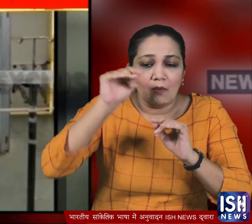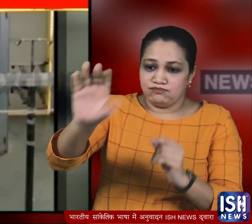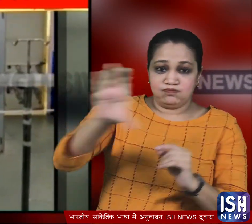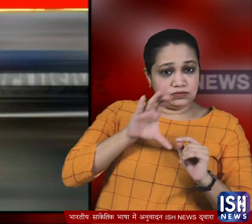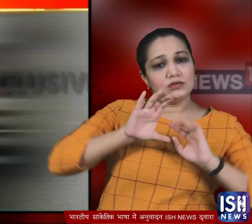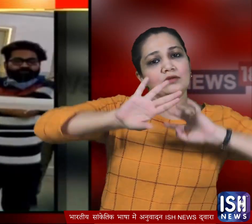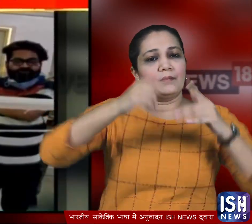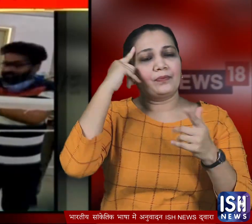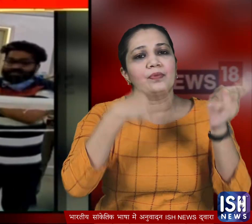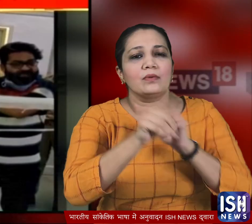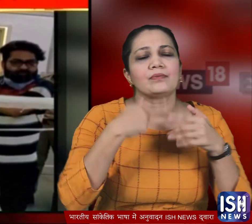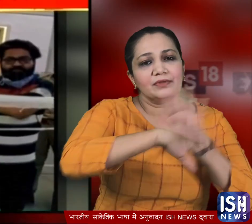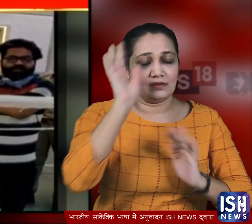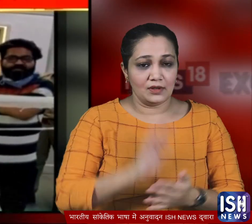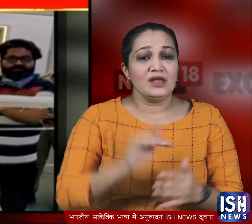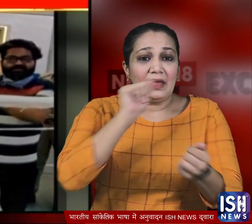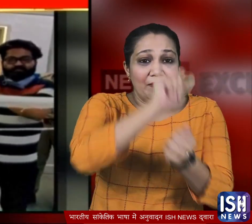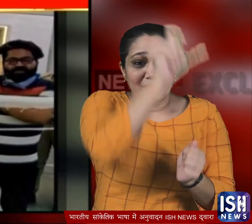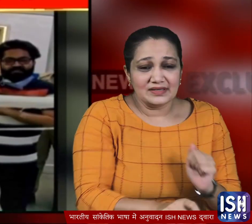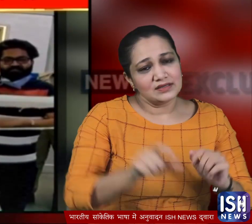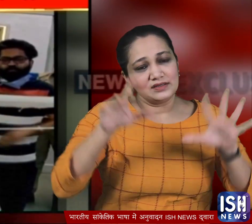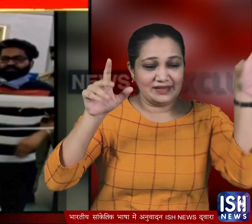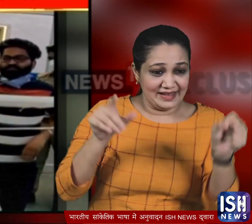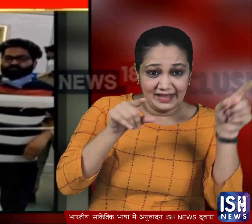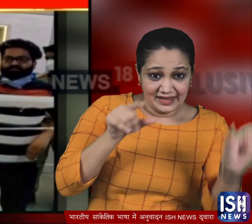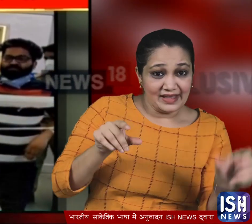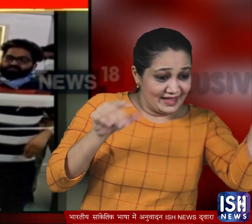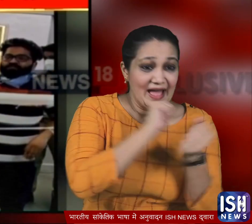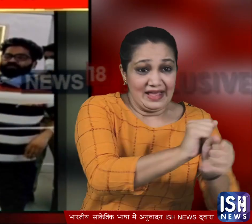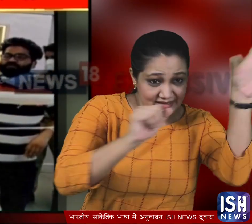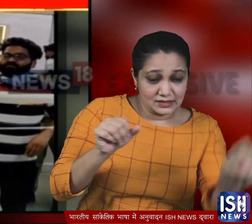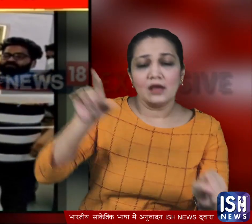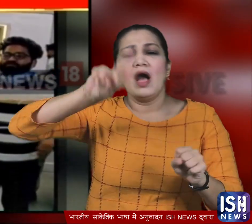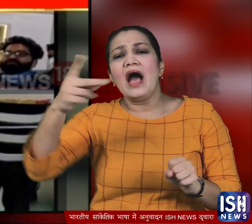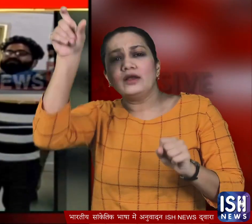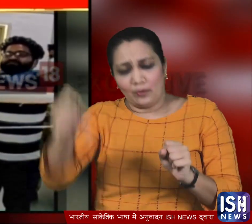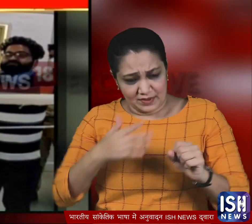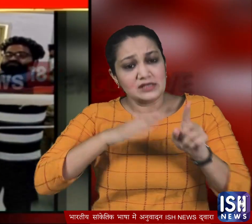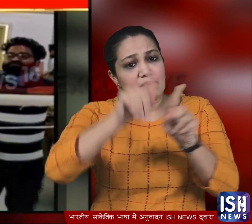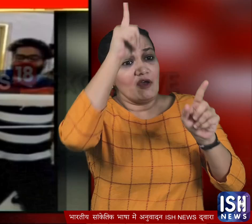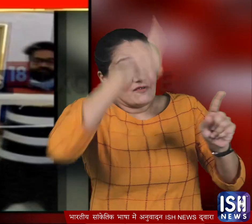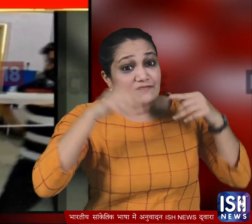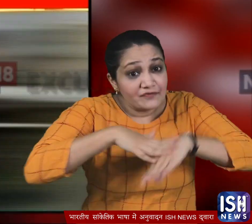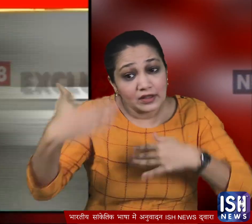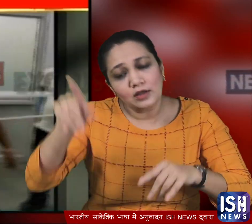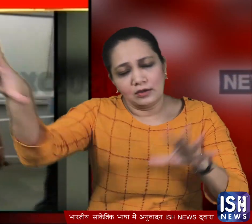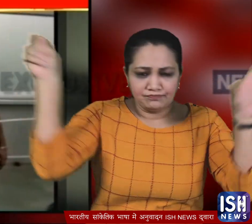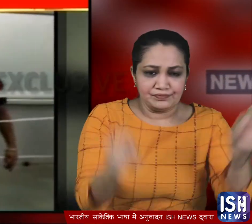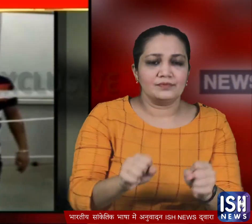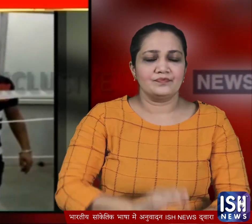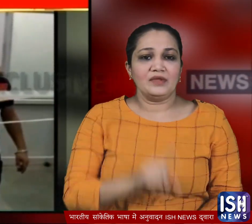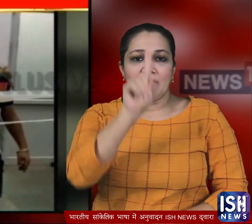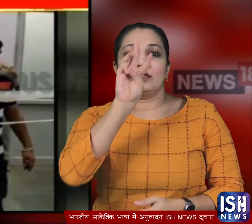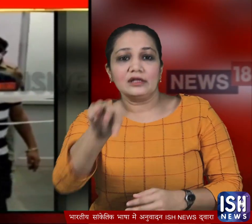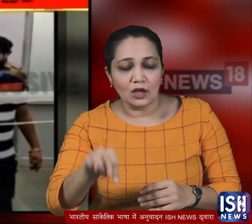रकम भी वसूल लेता था। पुलिस ने अस्पताल में पकड़े गए आरोपी का सामना एक ऐसे आदमी से करवाया जिसने खुद को उसकी ठगी का शिकार बताया।